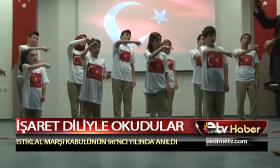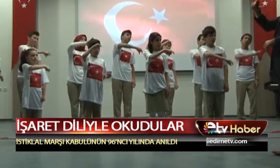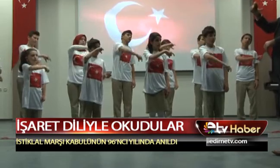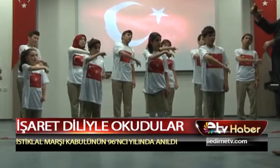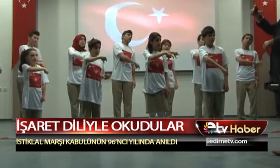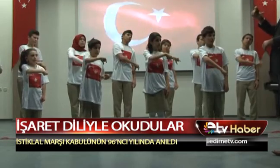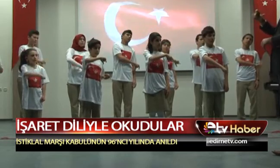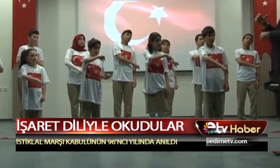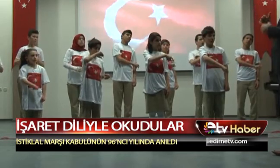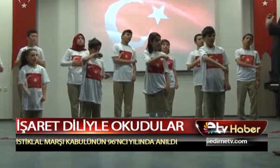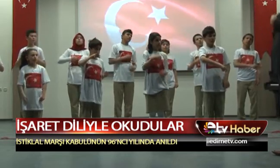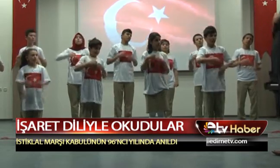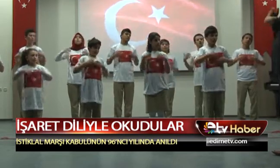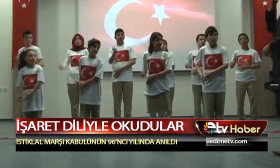öğrencileri uzun süre alkışladı.